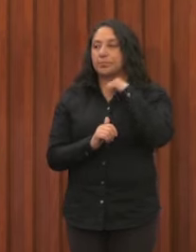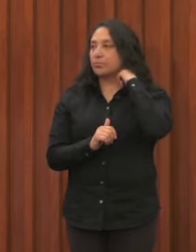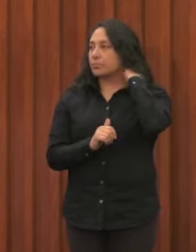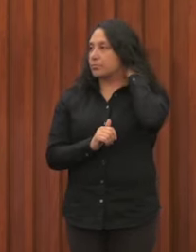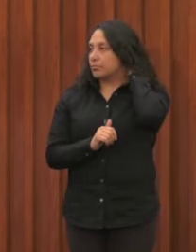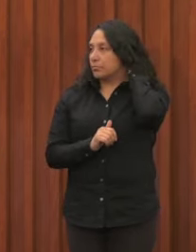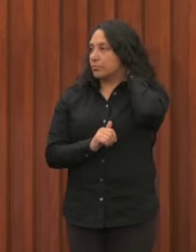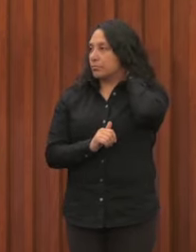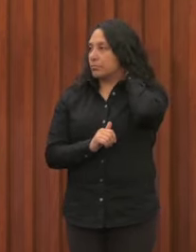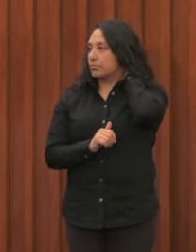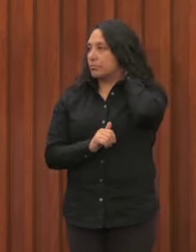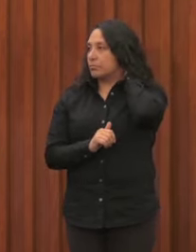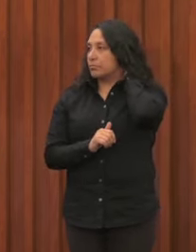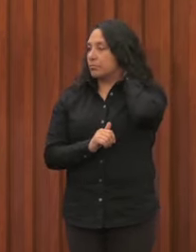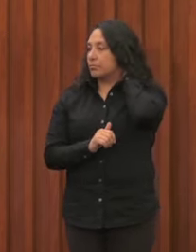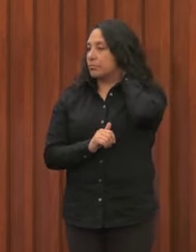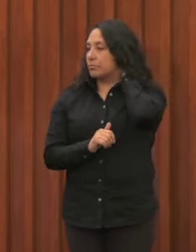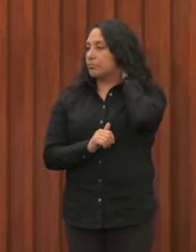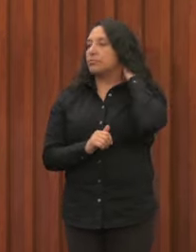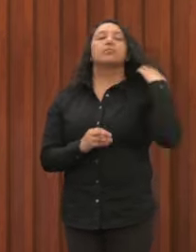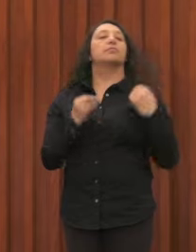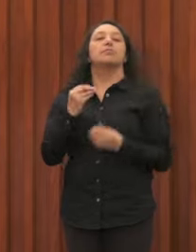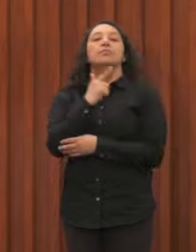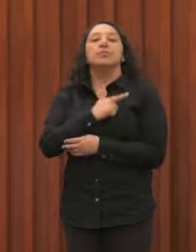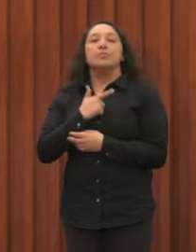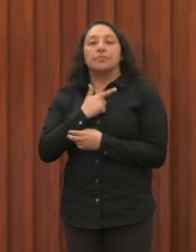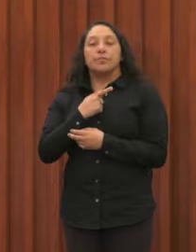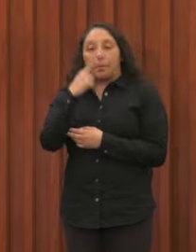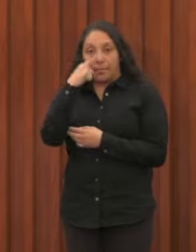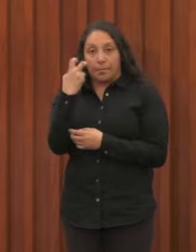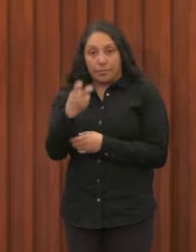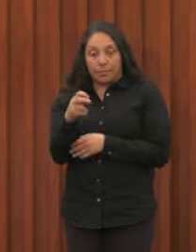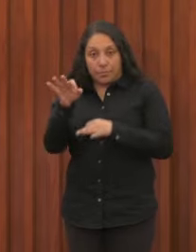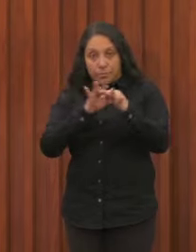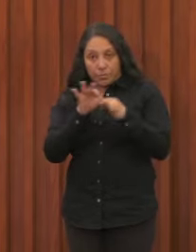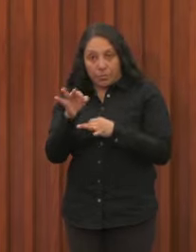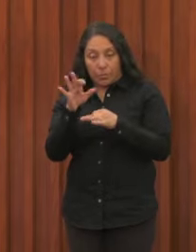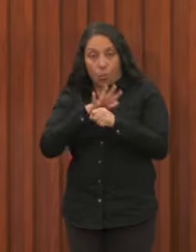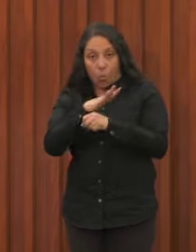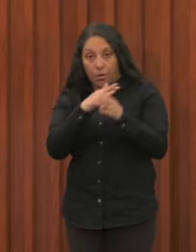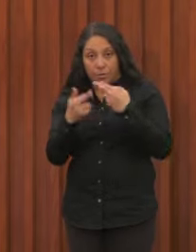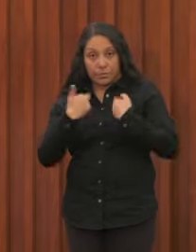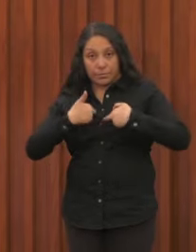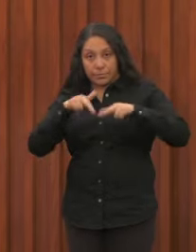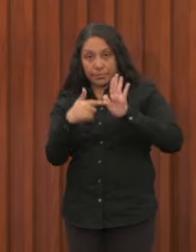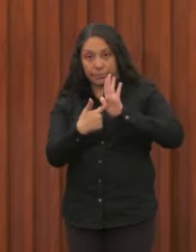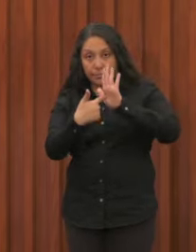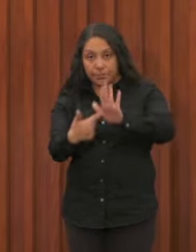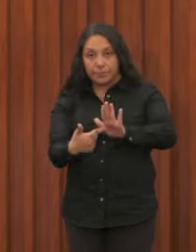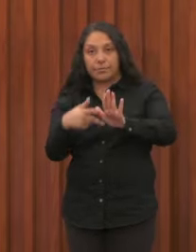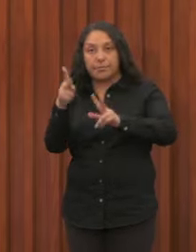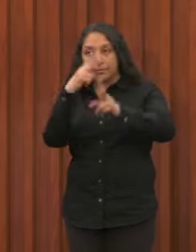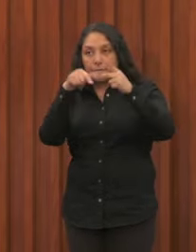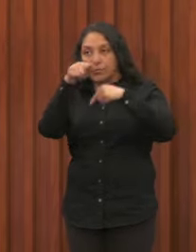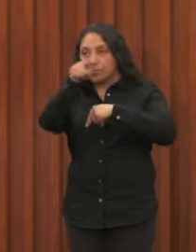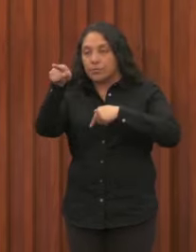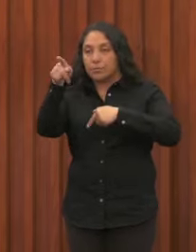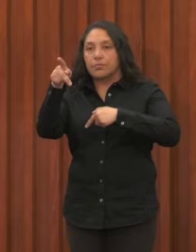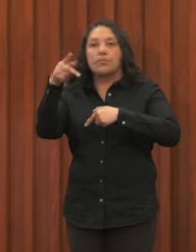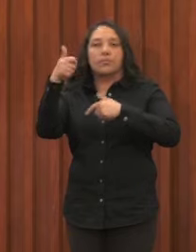por estos trabajos y lo que representan, estén aquí y les extendemos